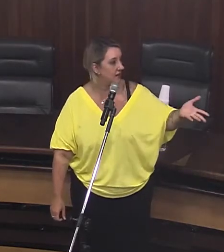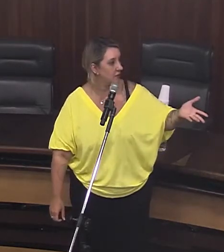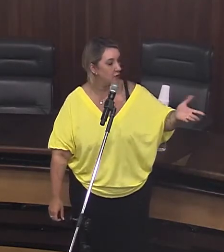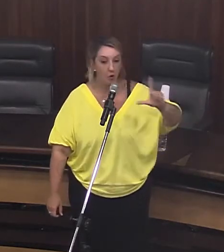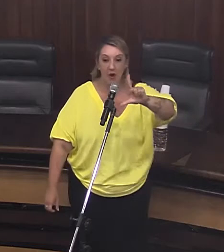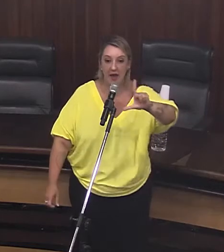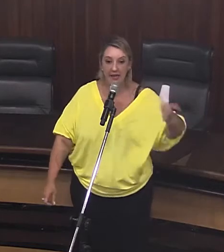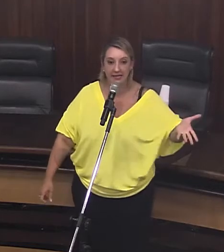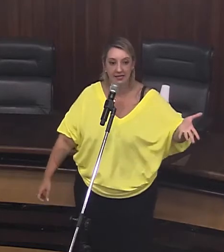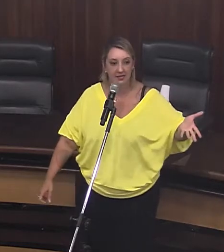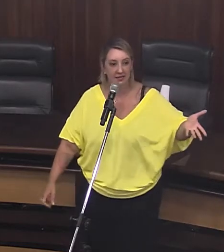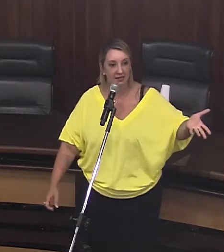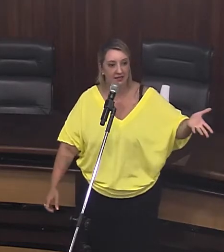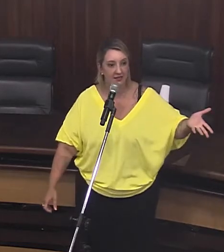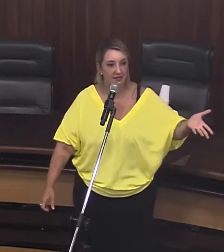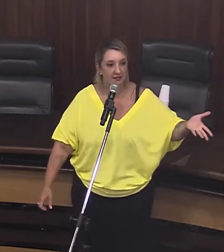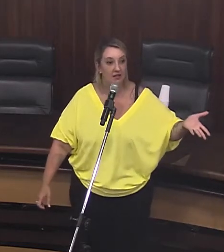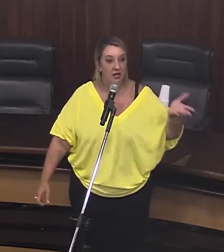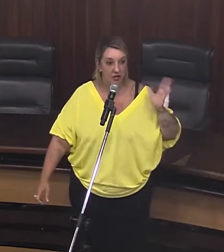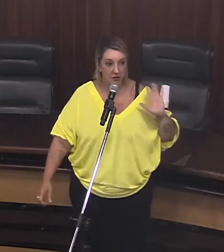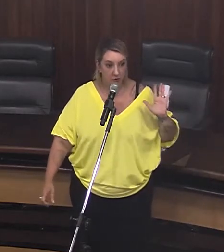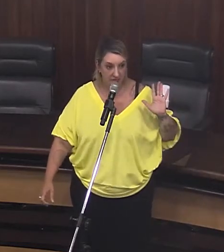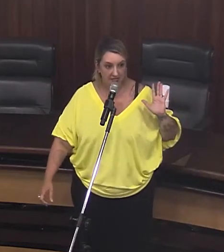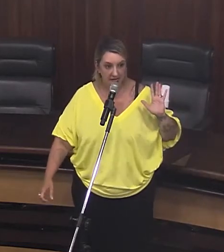Então, o L... O Z